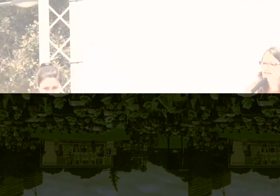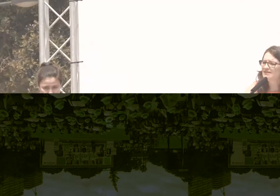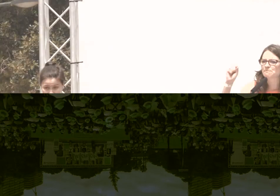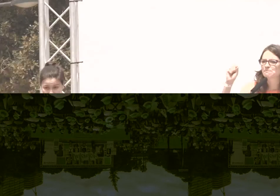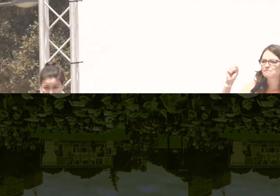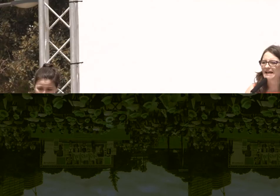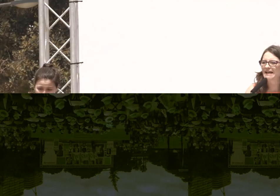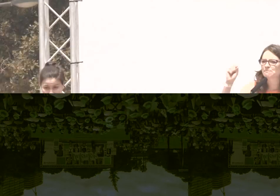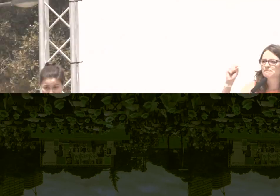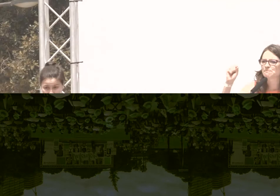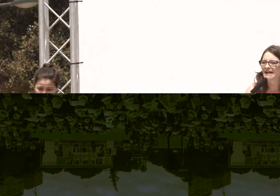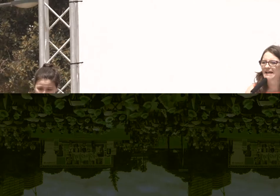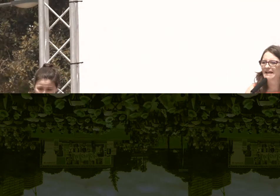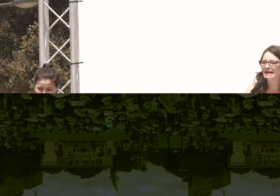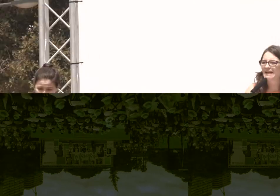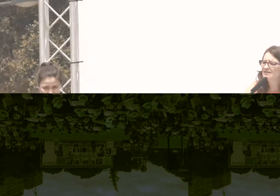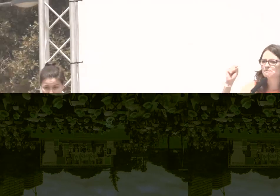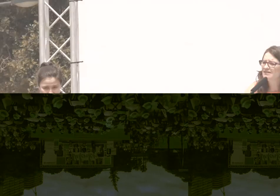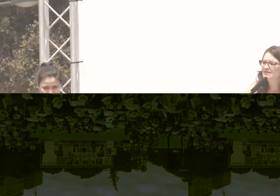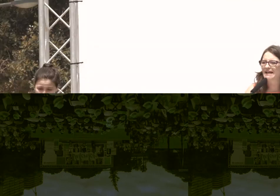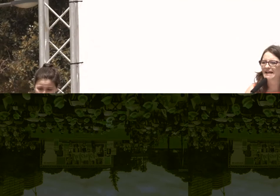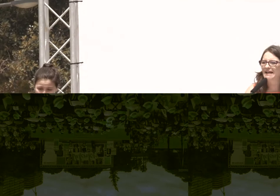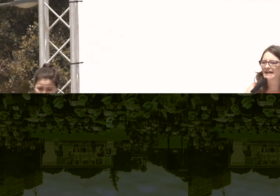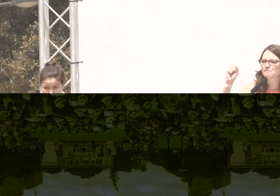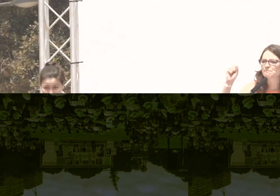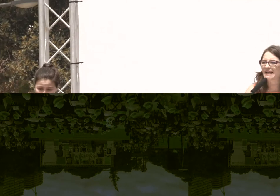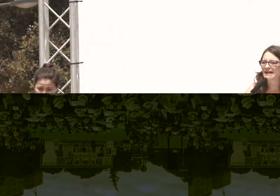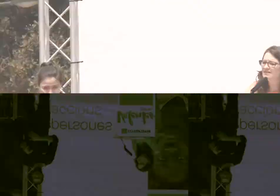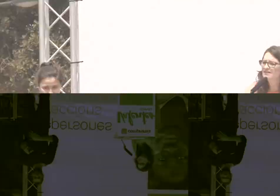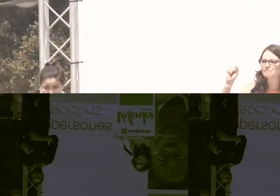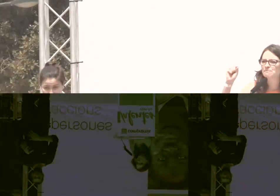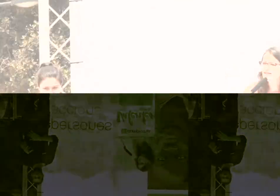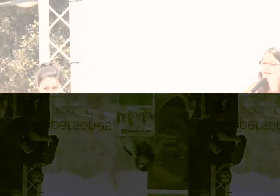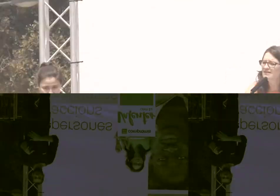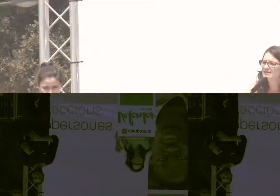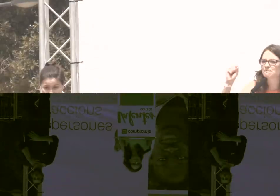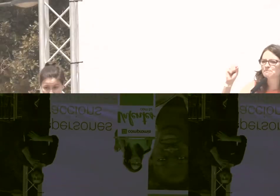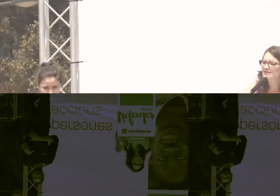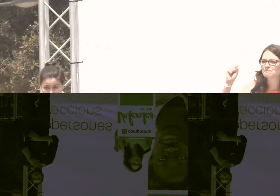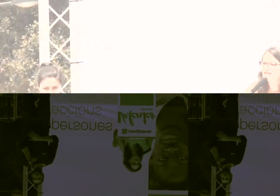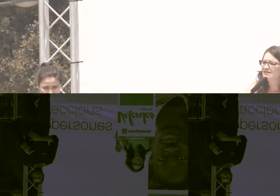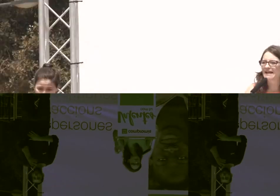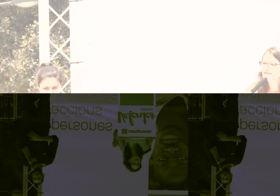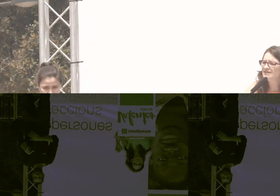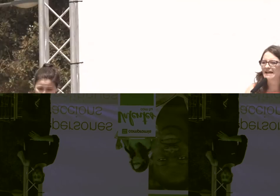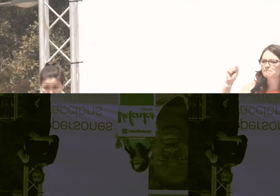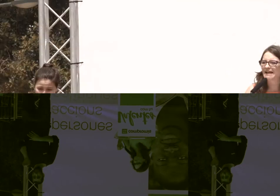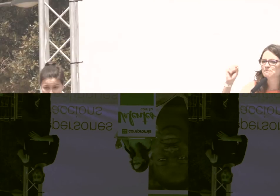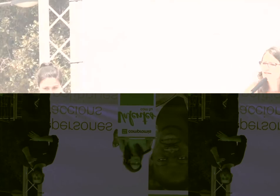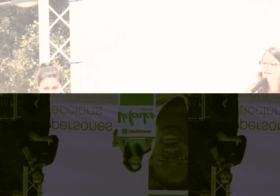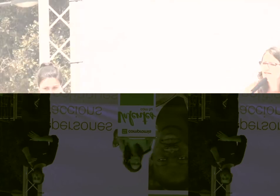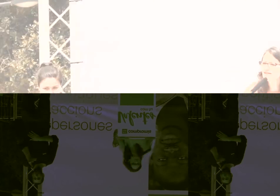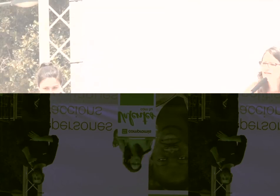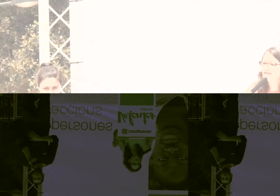I no afluixarem. I sabeu per què no afluixarem? Perquè el 24 de maig de 2015